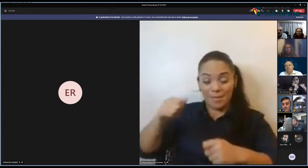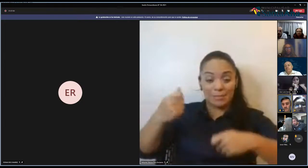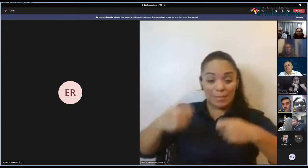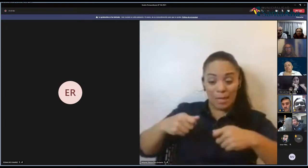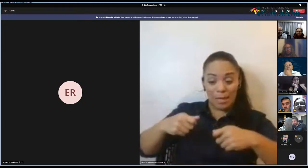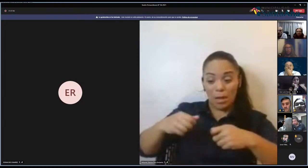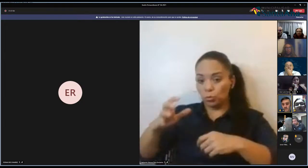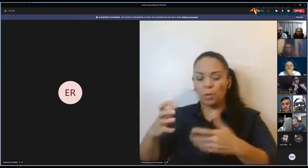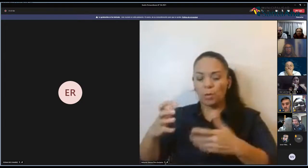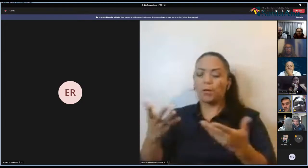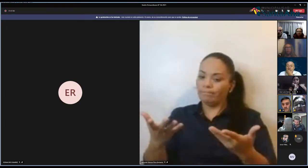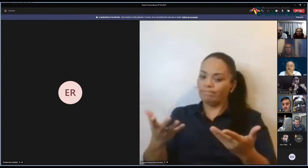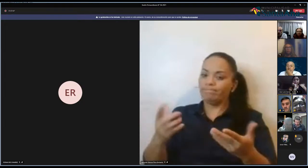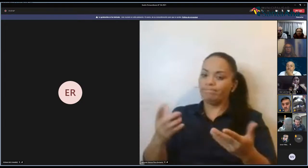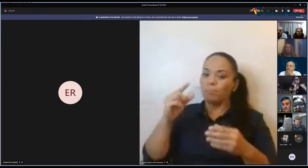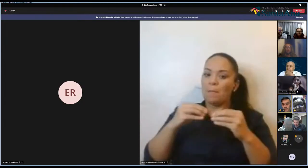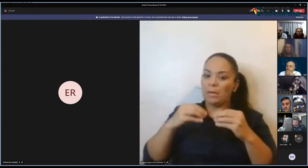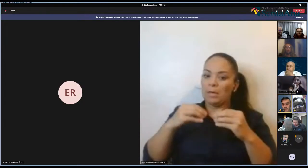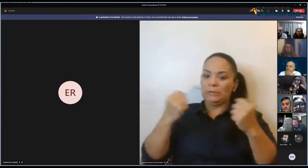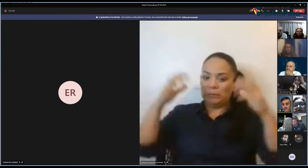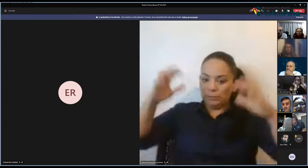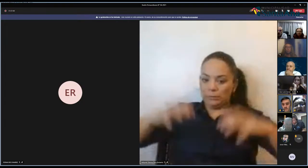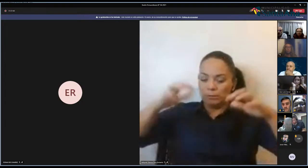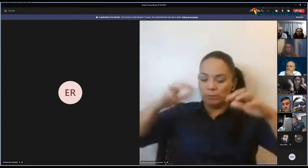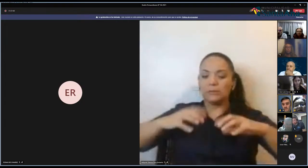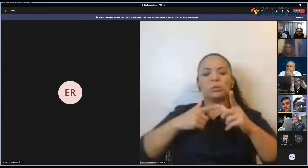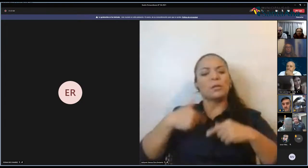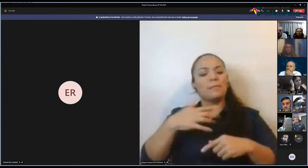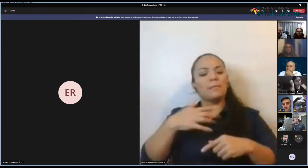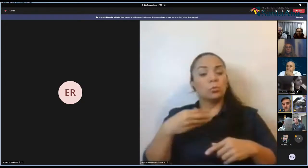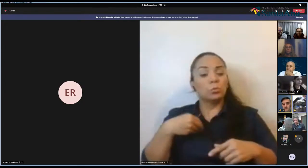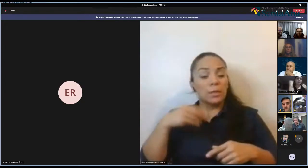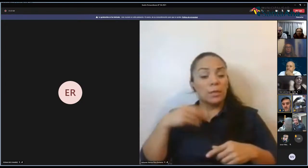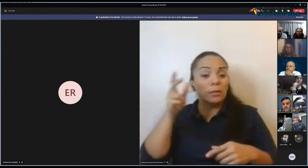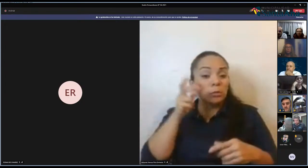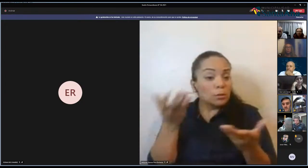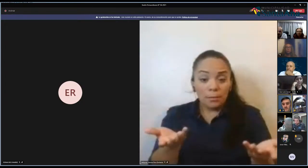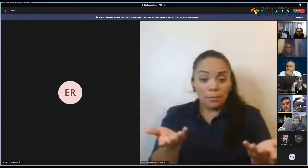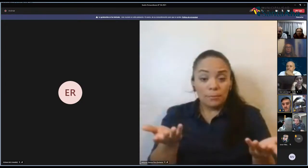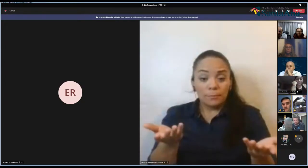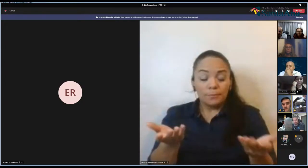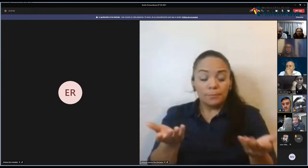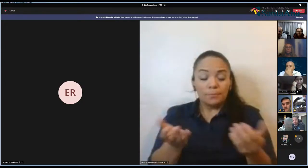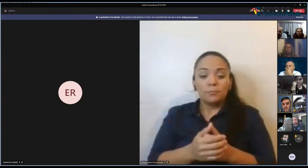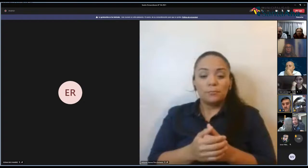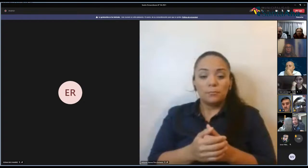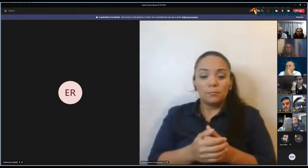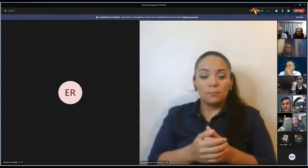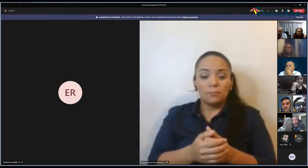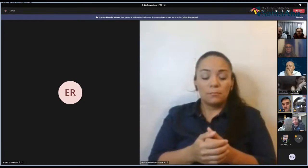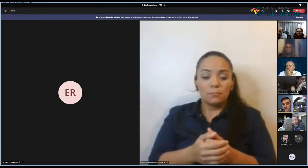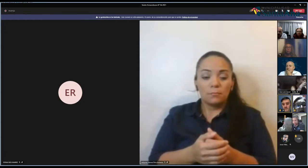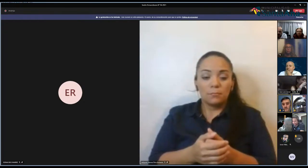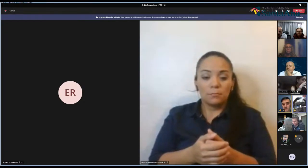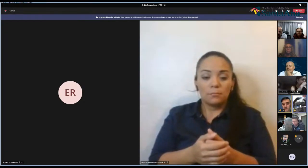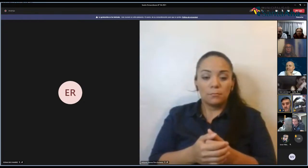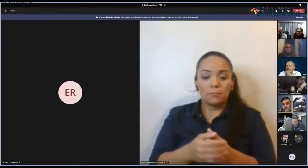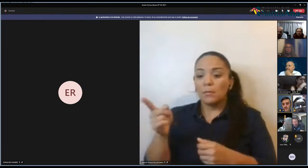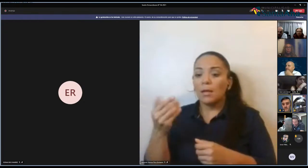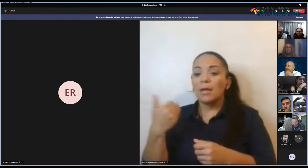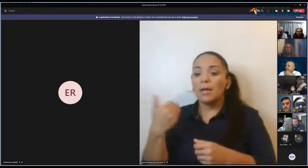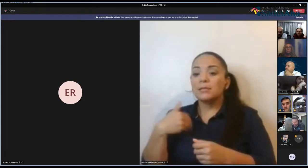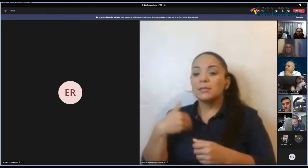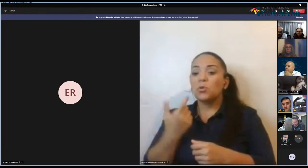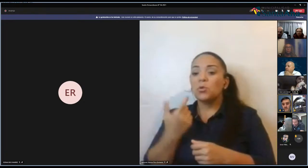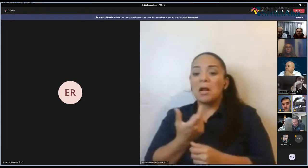sido un poquito fuerte a mí me gustaría escuchar este qué nos dice el señor alcalde y tal vez